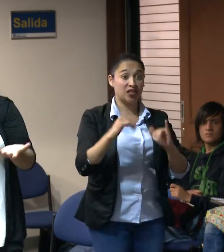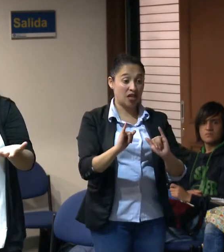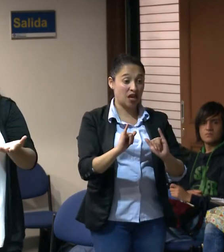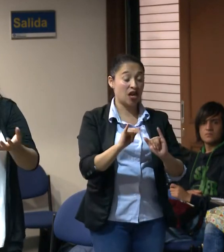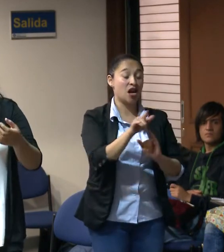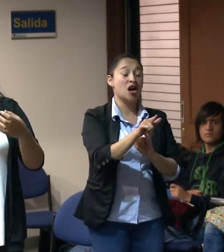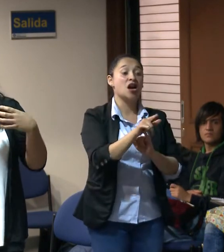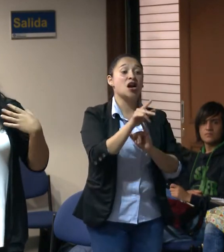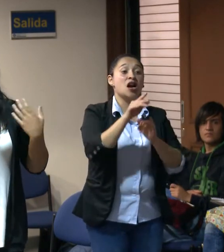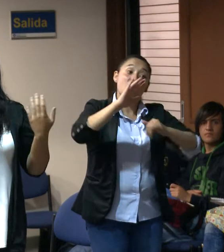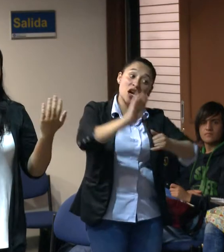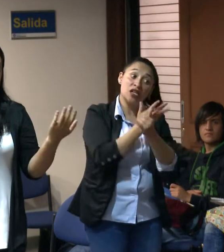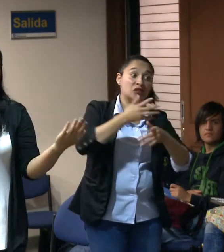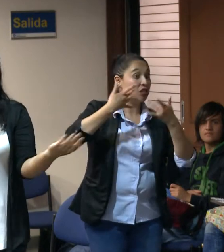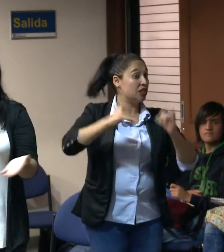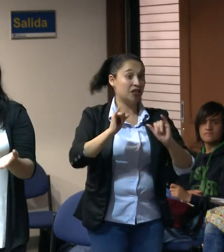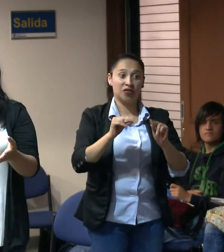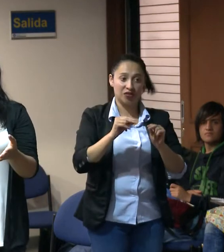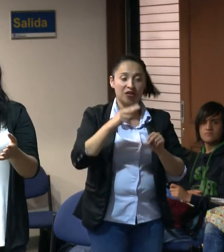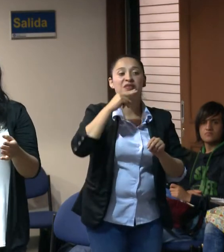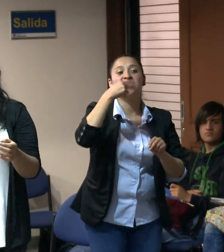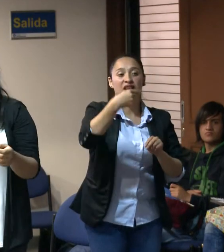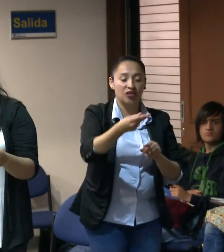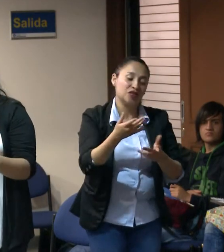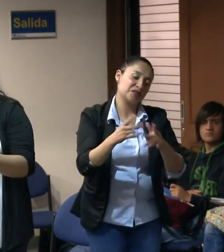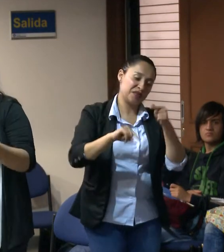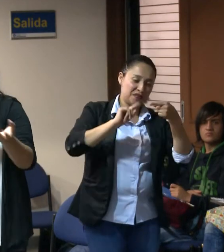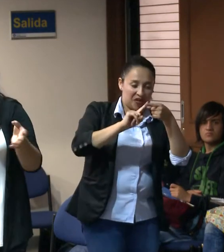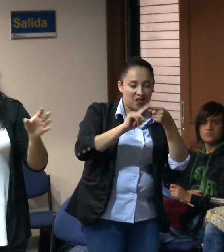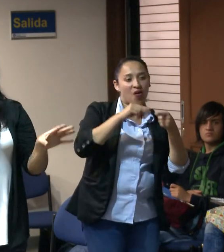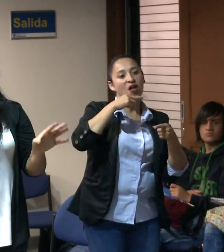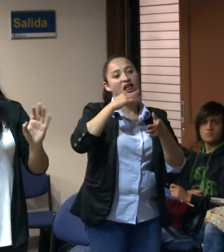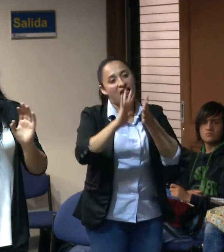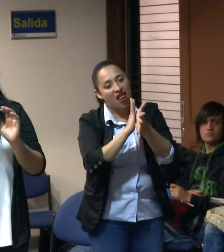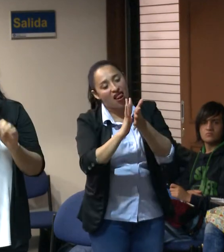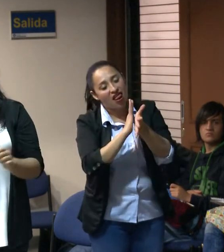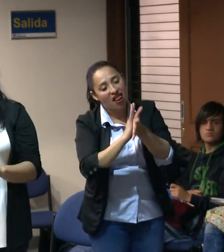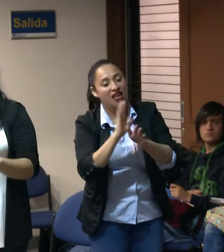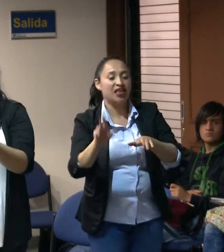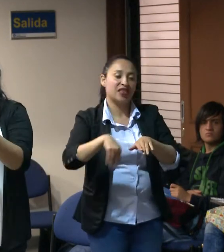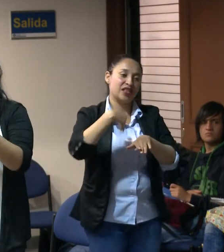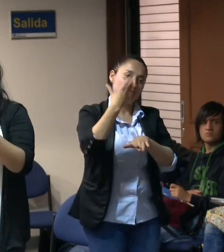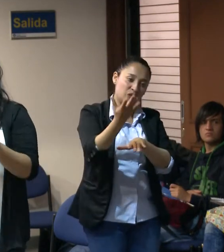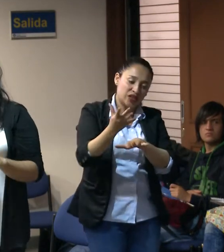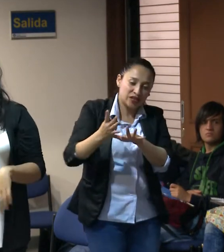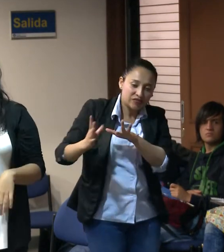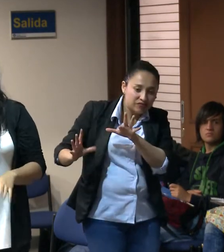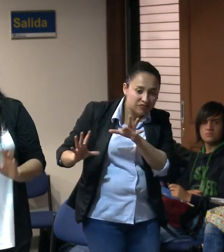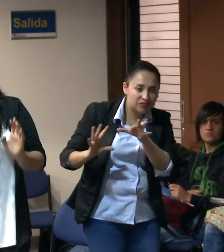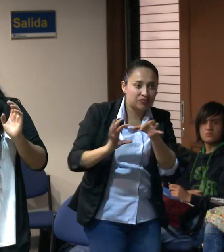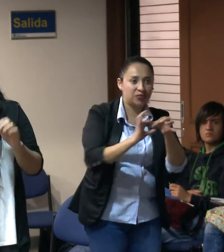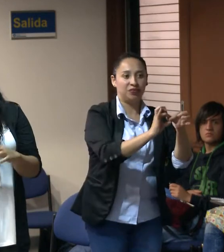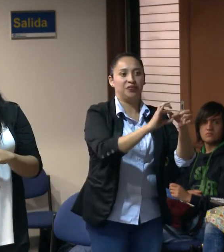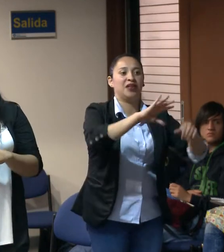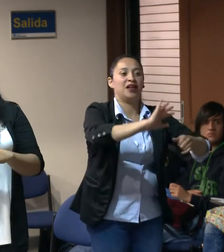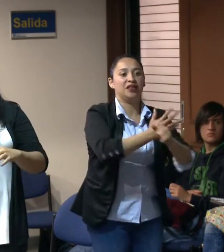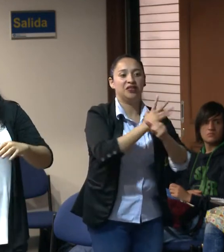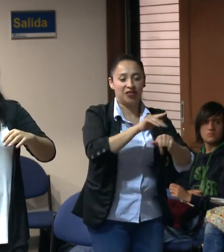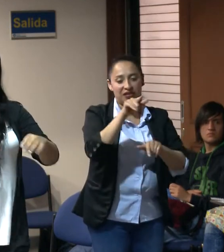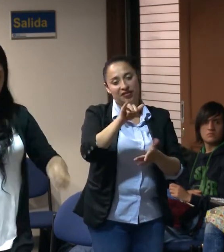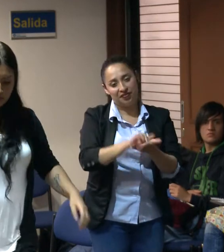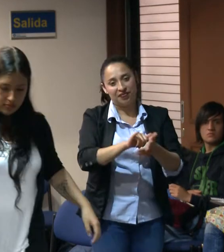es narrarlo. Entonces se hace como una narración pequeñita y se articula la canción. Así es como hicimos las actividades.